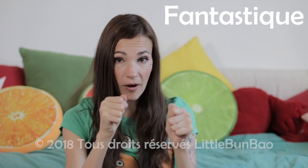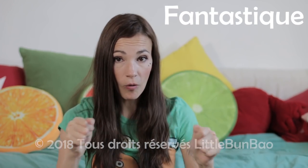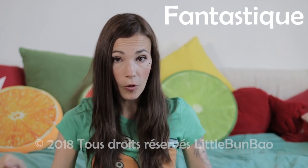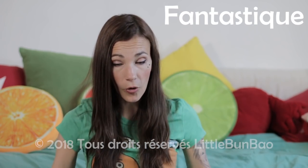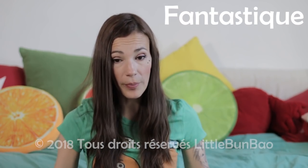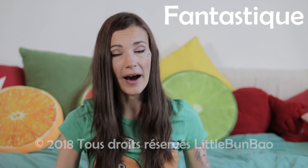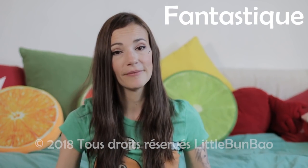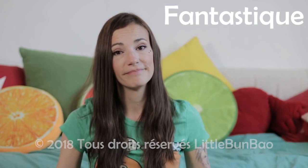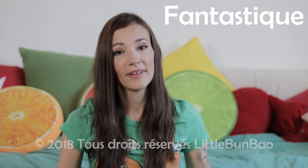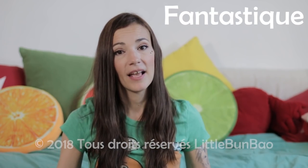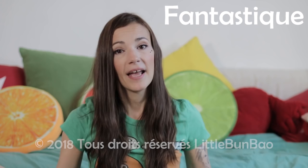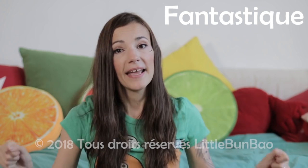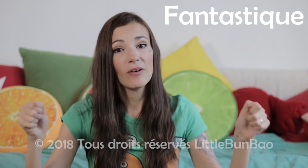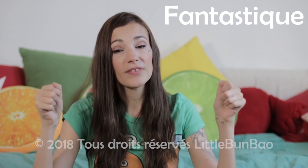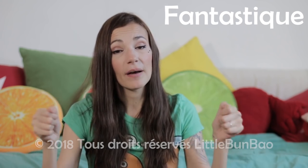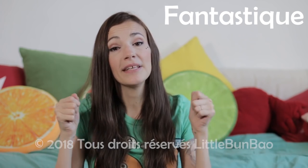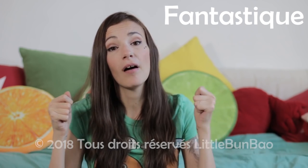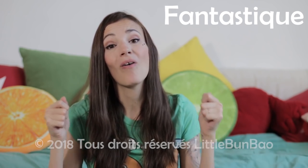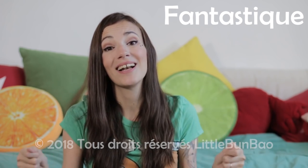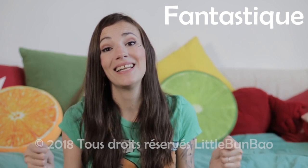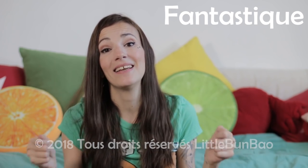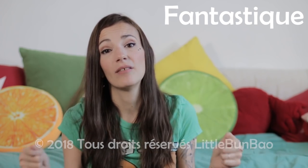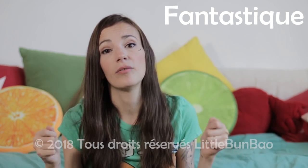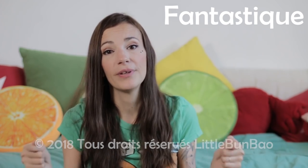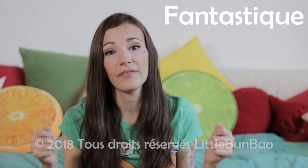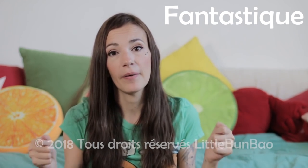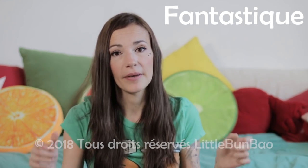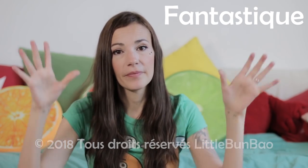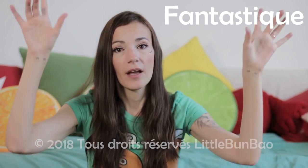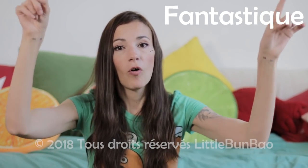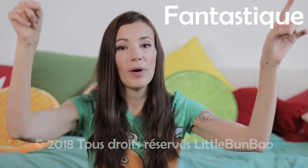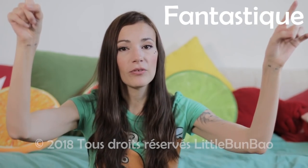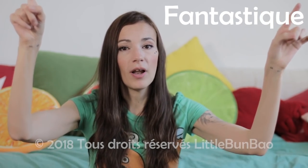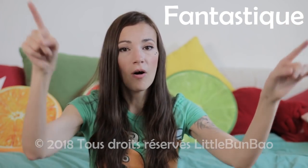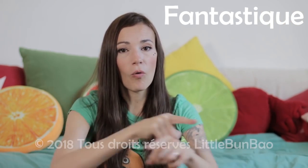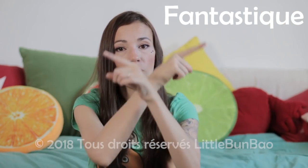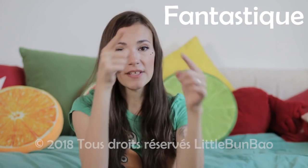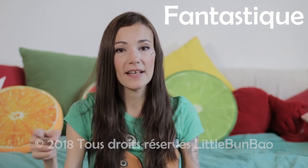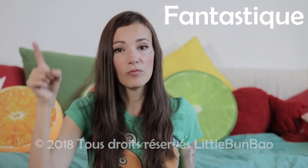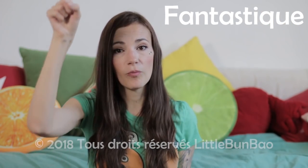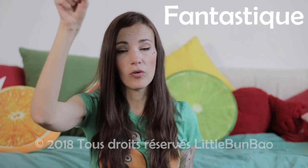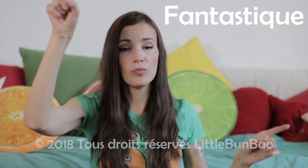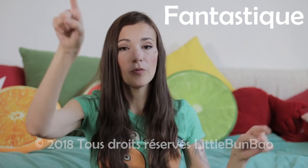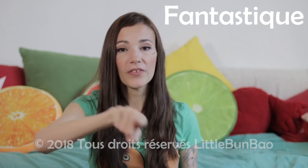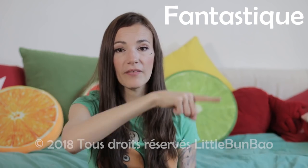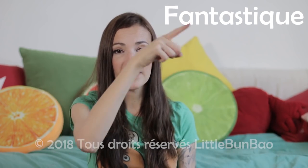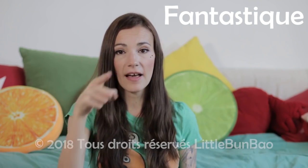on repart. Et on termine en clé bien fermée. On part de là, en gros c'est ça le mouvement. Le mouvement ça fait ça un